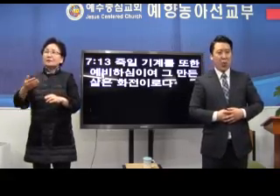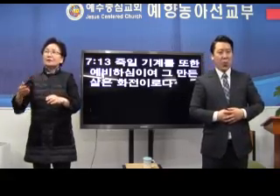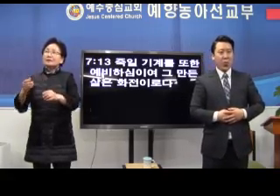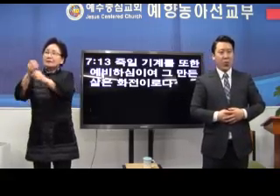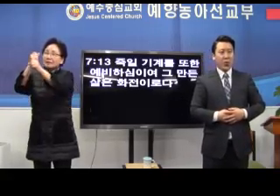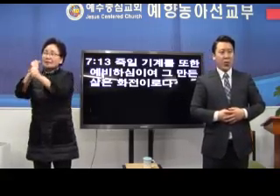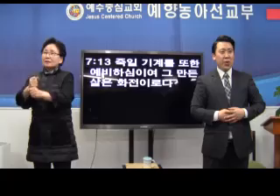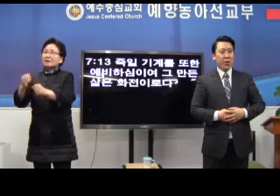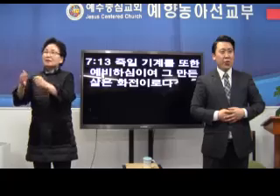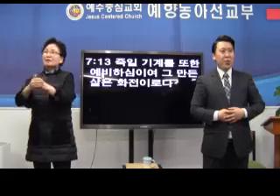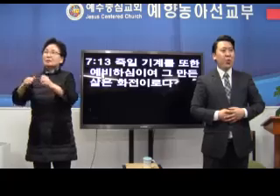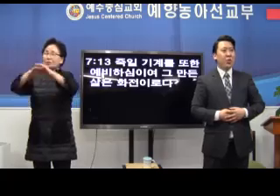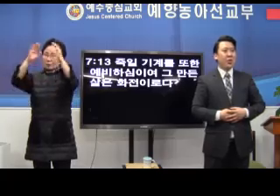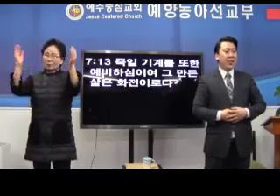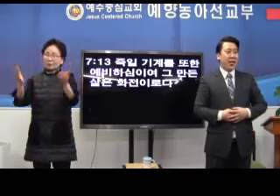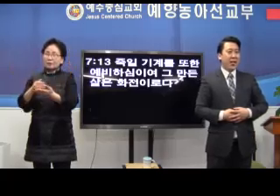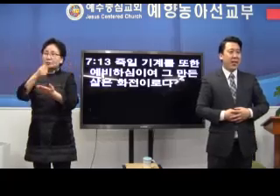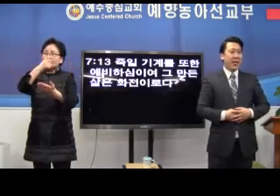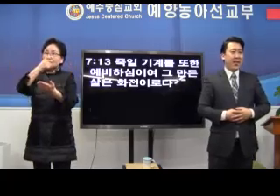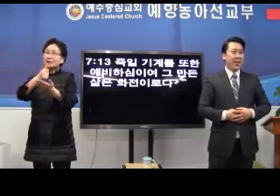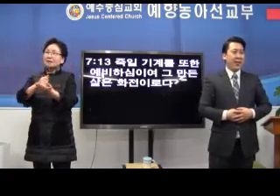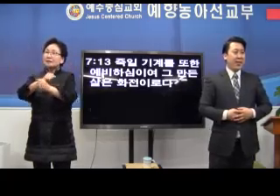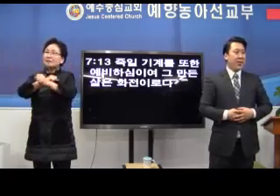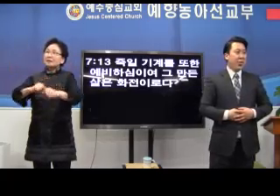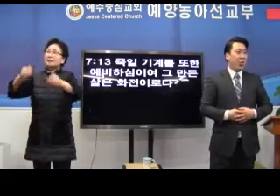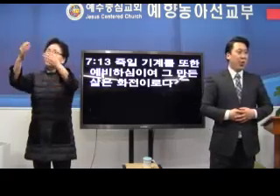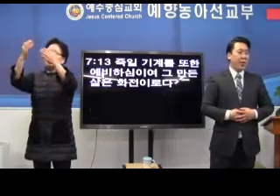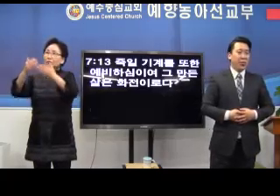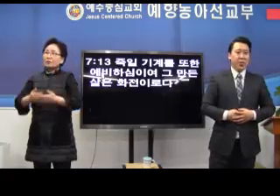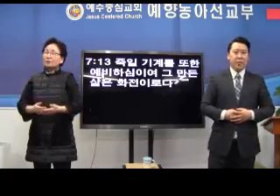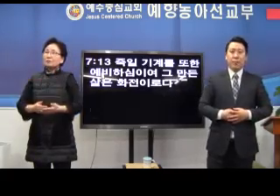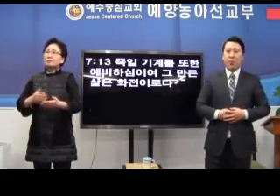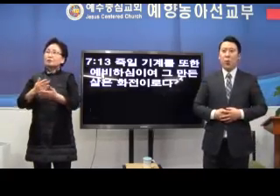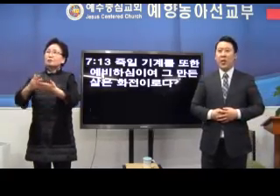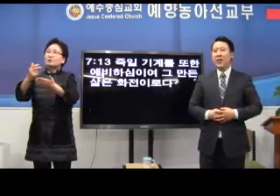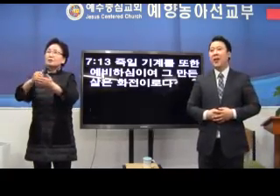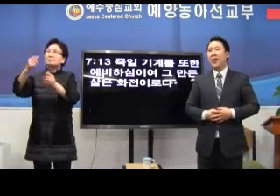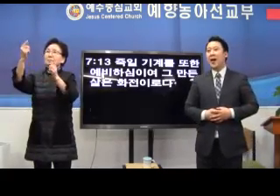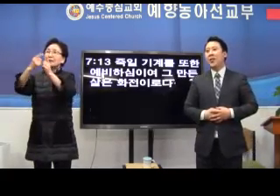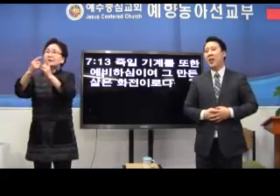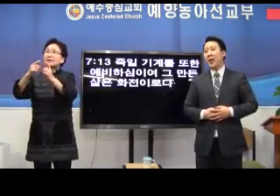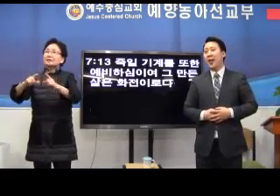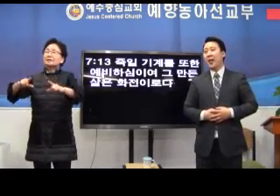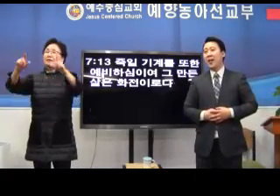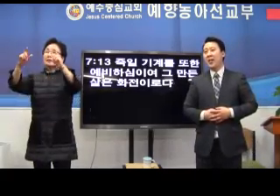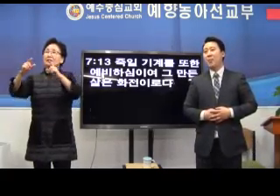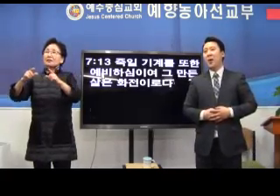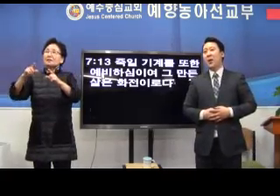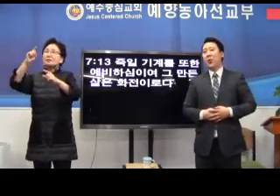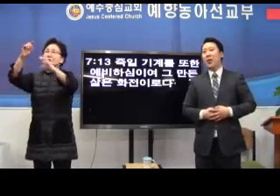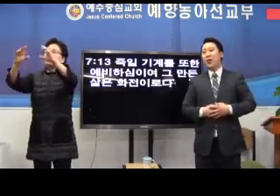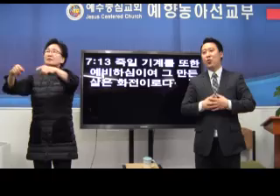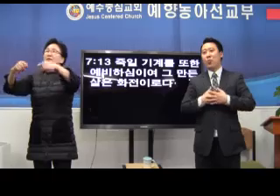사하시고 주님 오시는 그날 천국 갈 수 있는 복된 아들에게 이 밤에도 나를